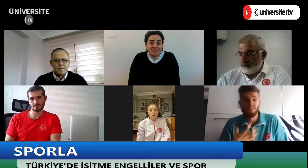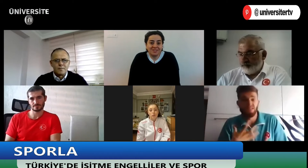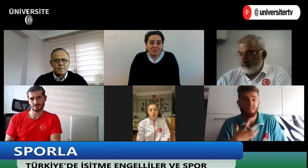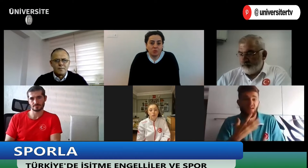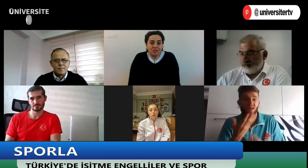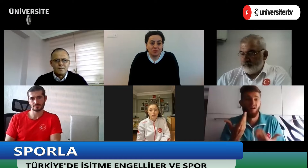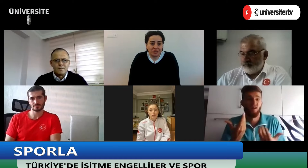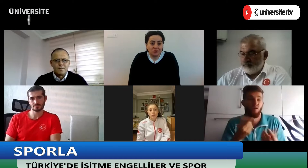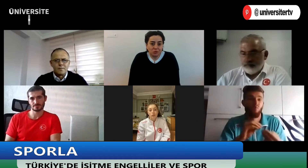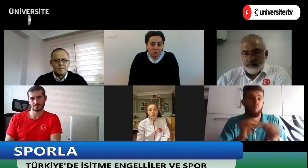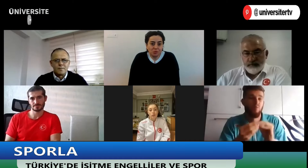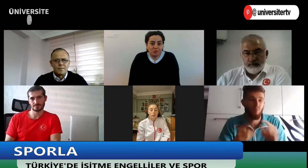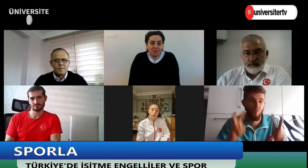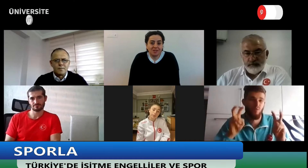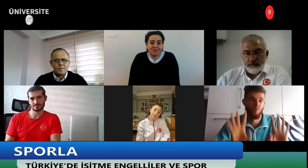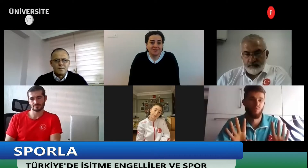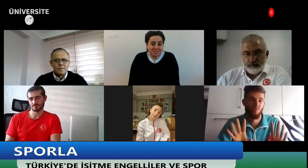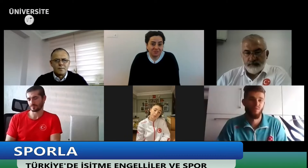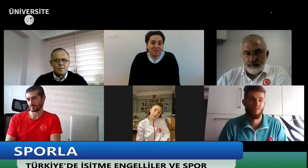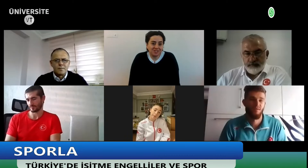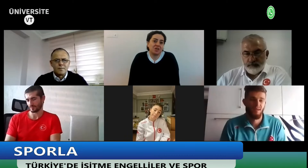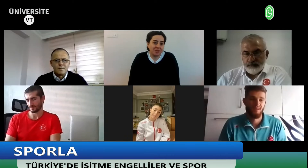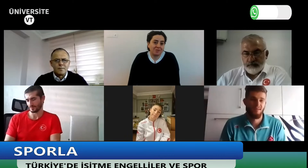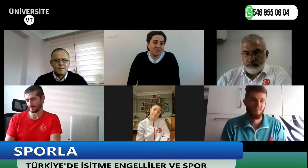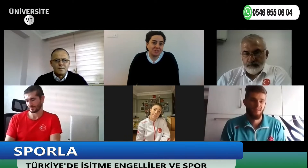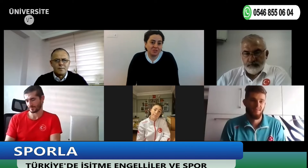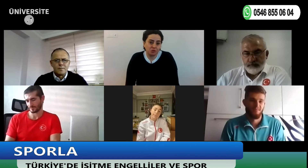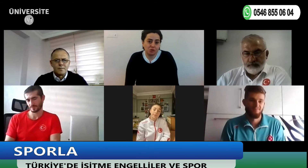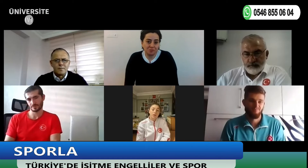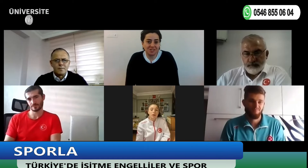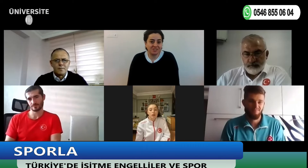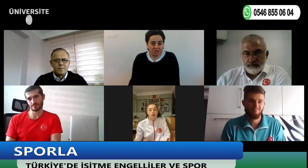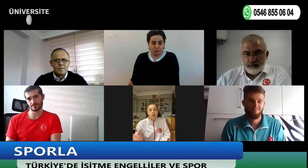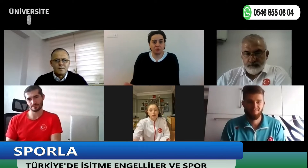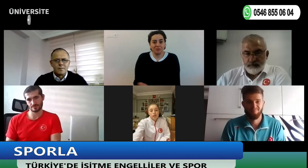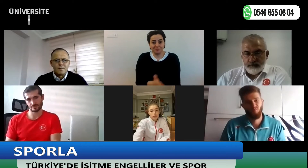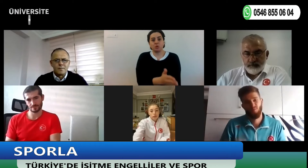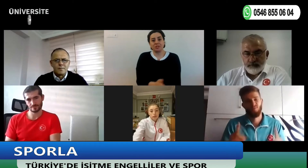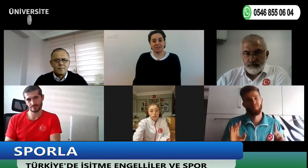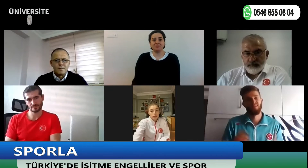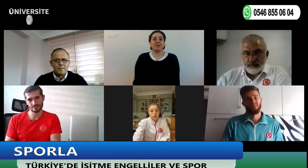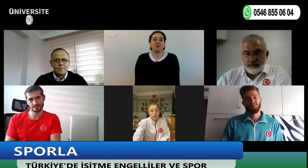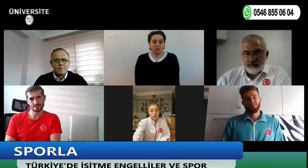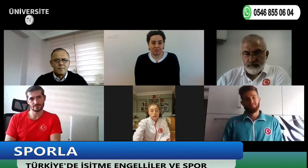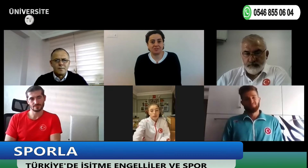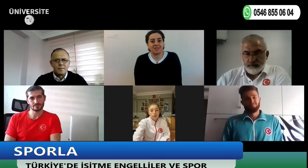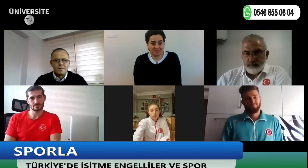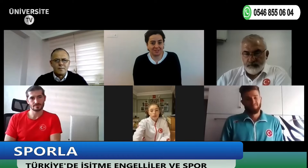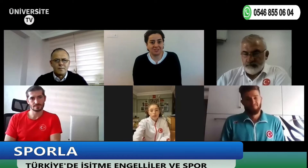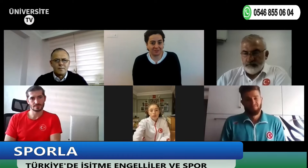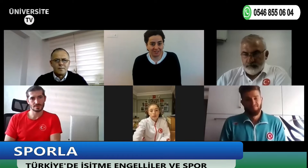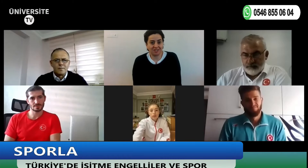Ve beni de model olarak görüp teşvik edebileceğimi de düşünüyorum. Sadece antrenörlüğüm, modelliğim de